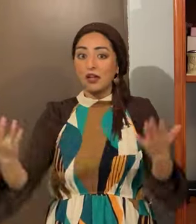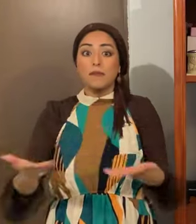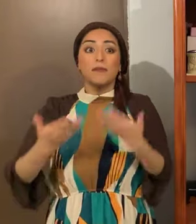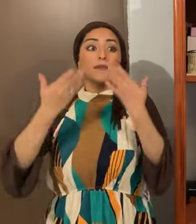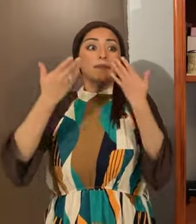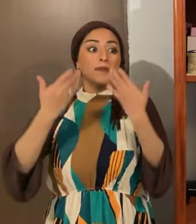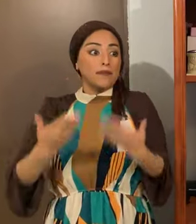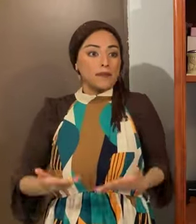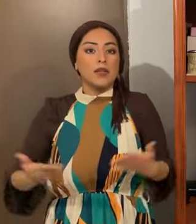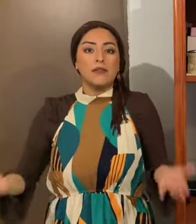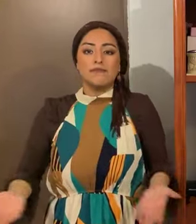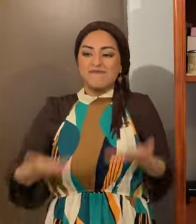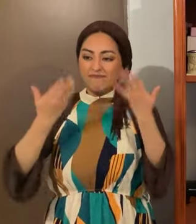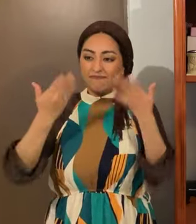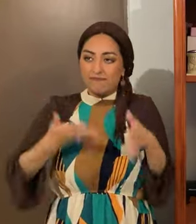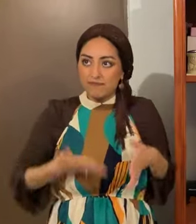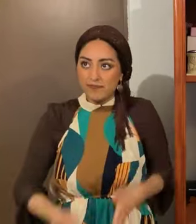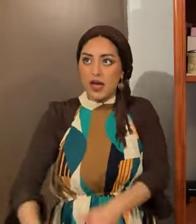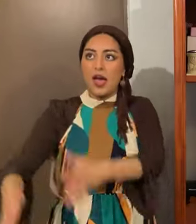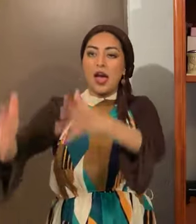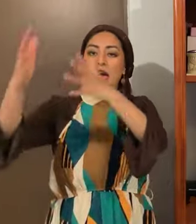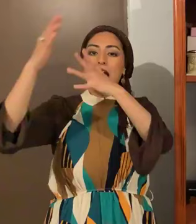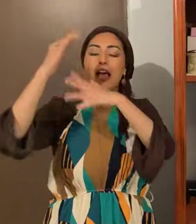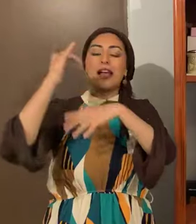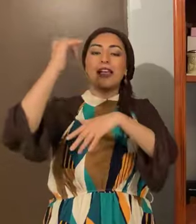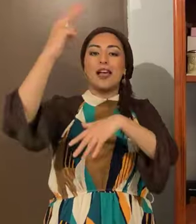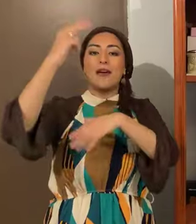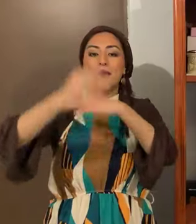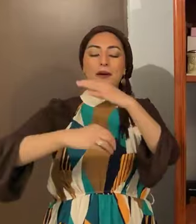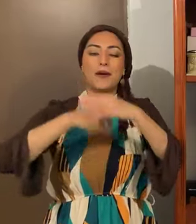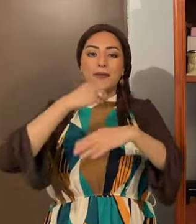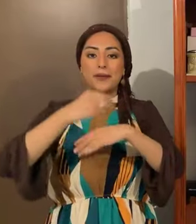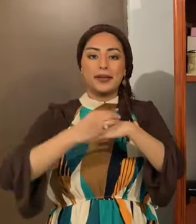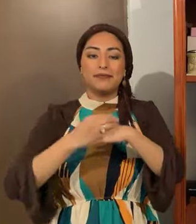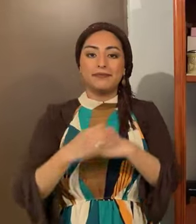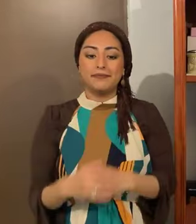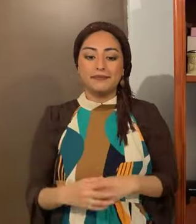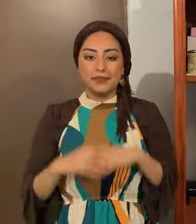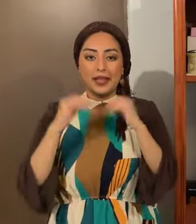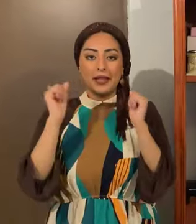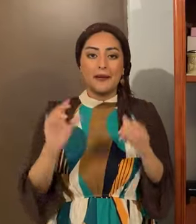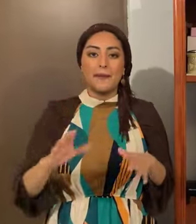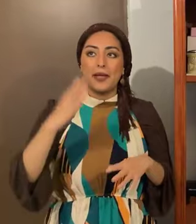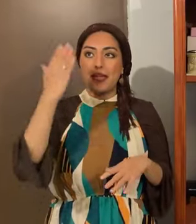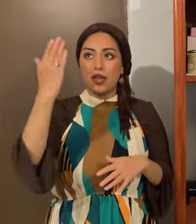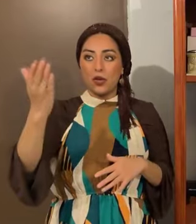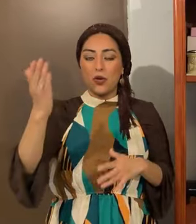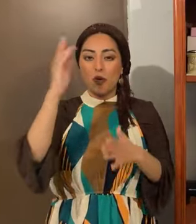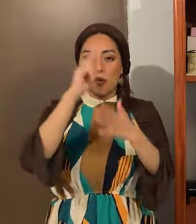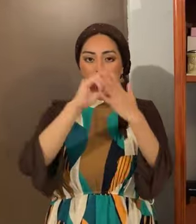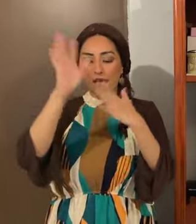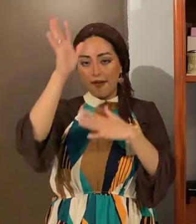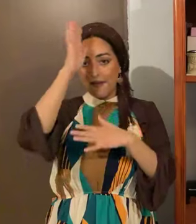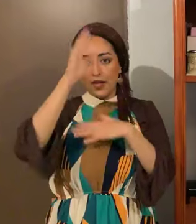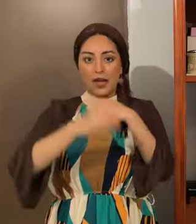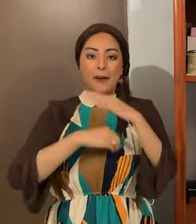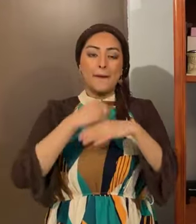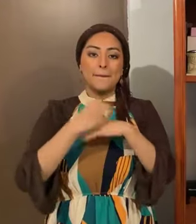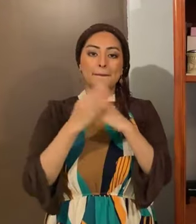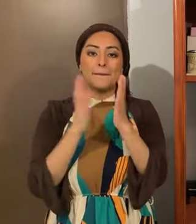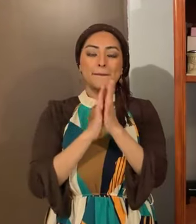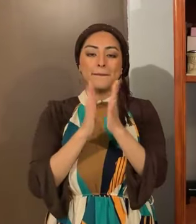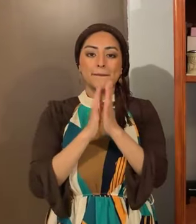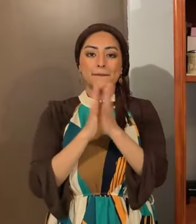respira, exalte a Yahweh. ¡Aleluya! Bendito eres Abba Kadosh, bendito eres Abba